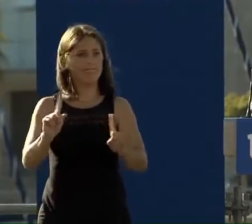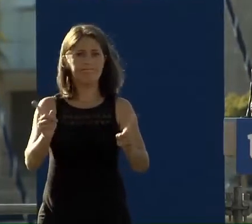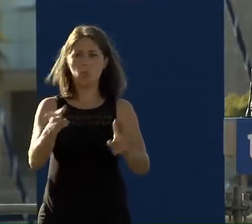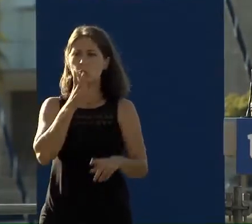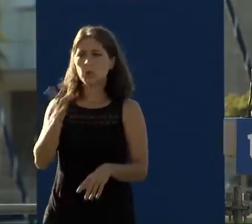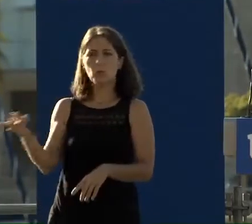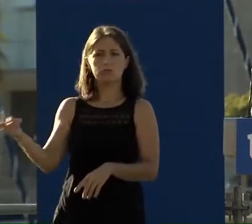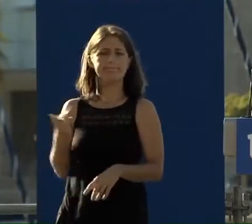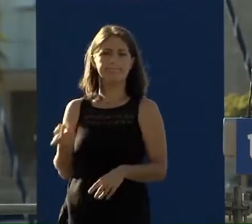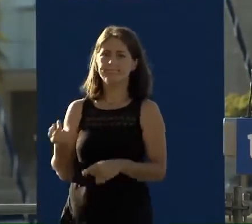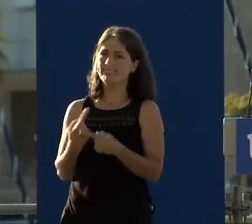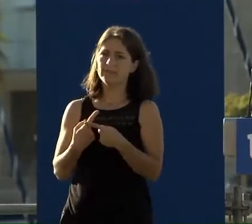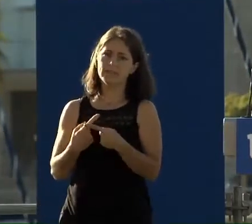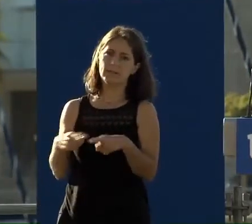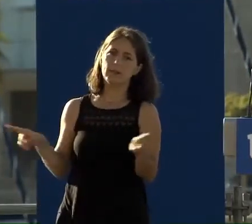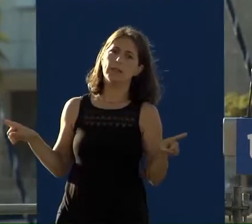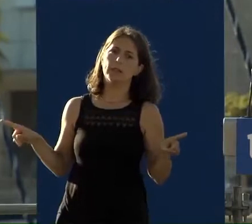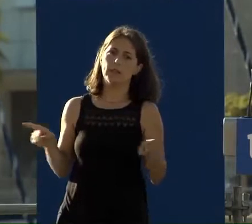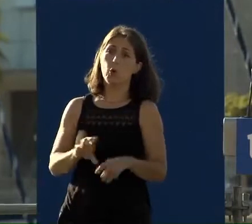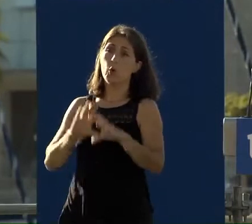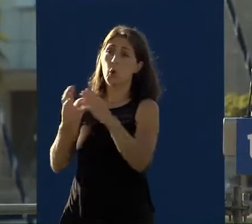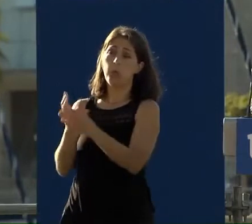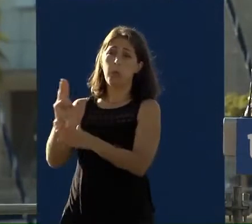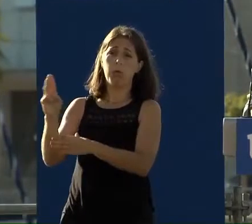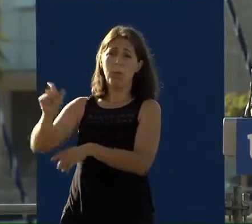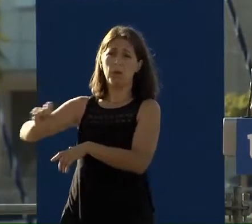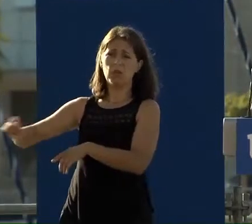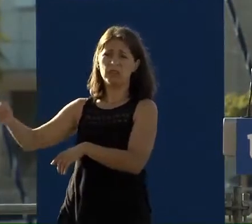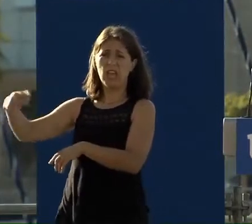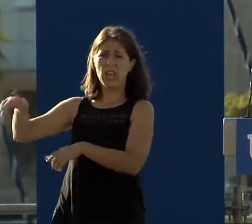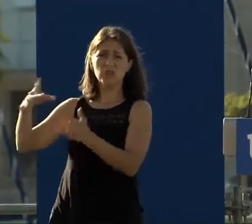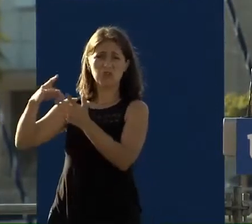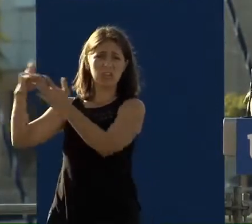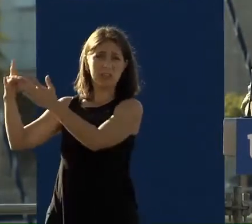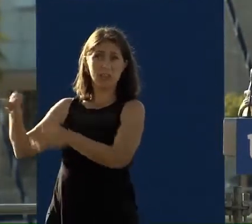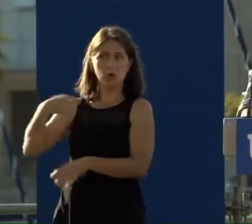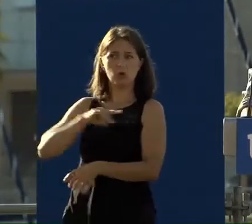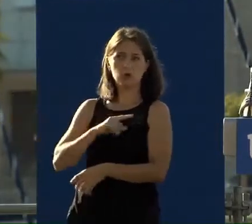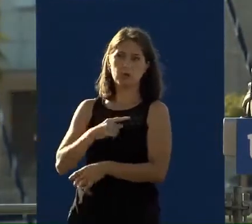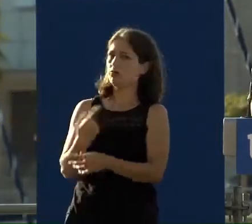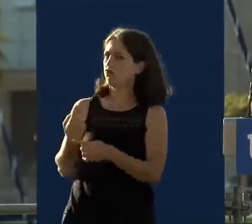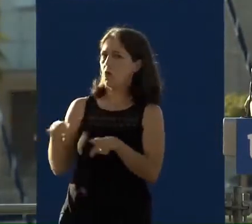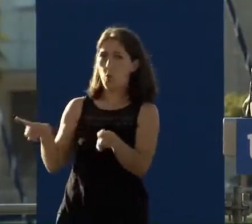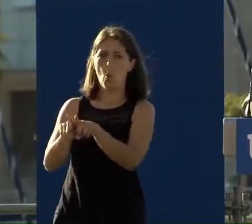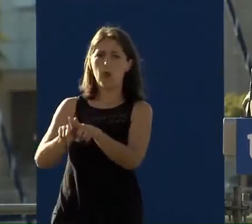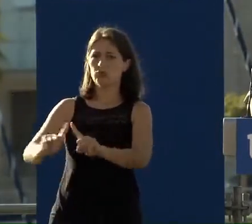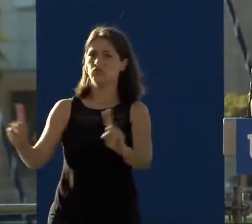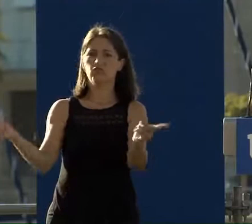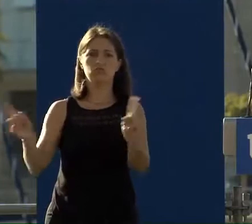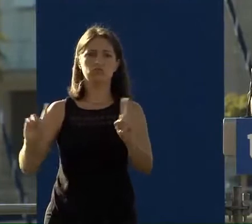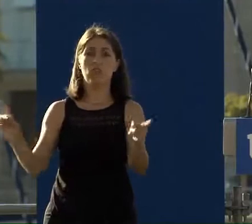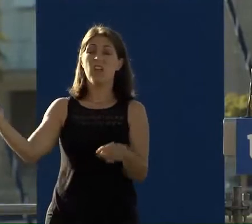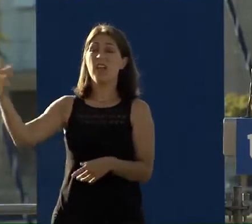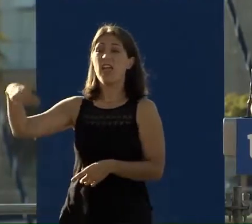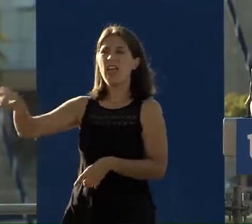iguais. A xente do Partido Popular, os dirixentes do Partido Popular e nós non somos iguais. Eles son